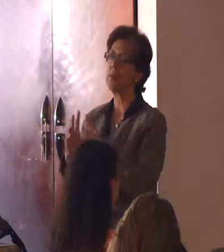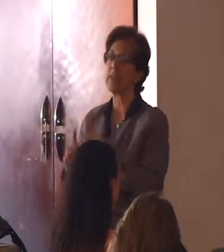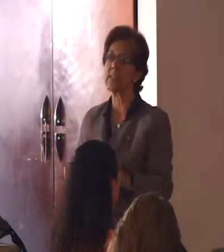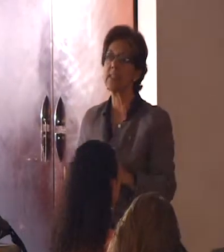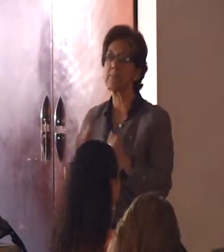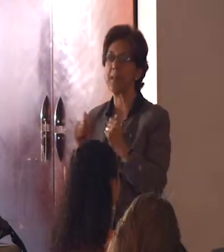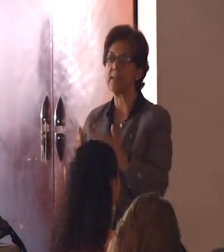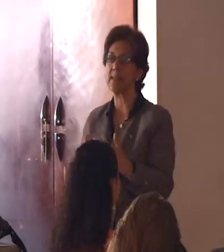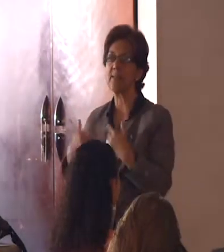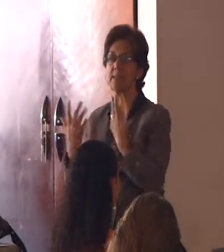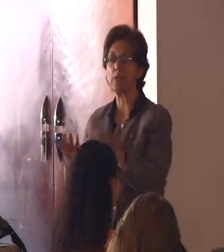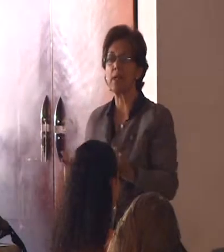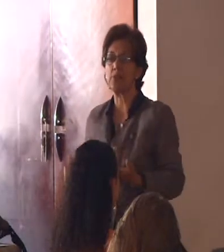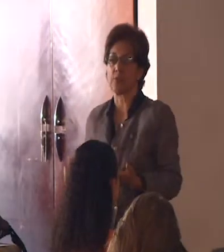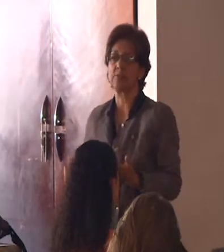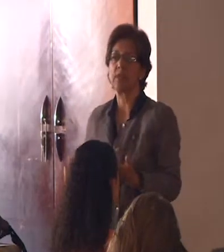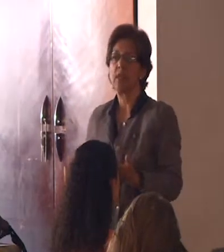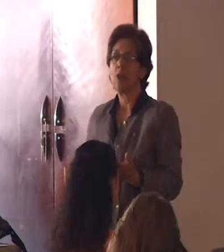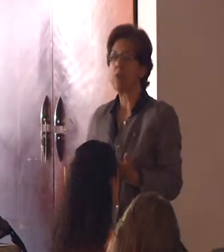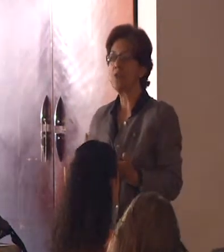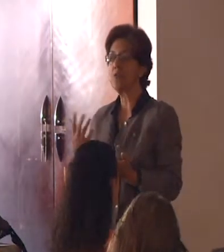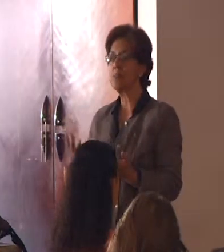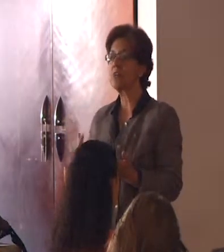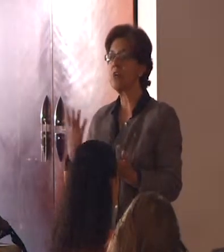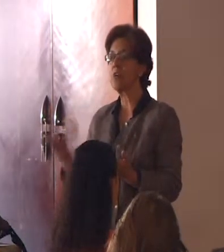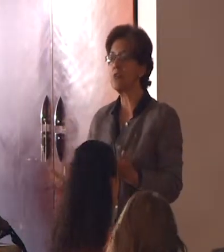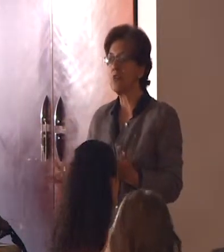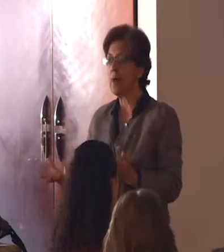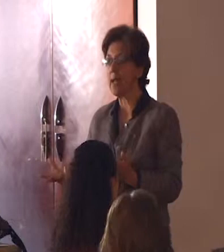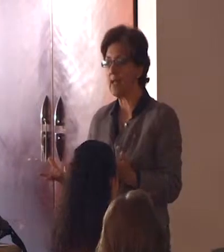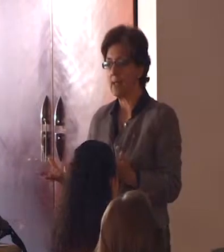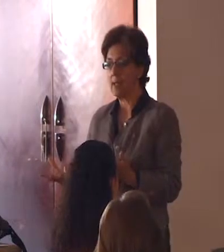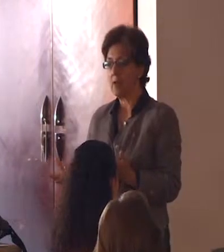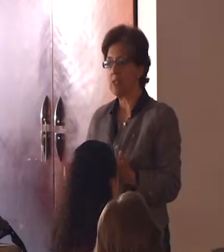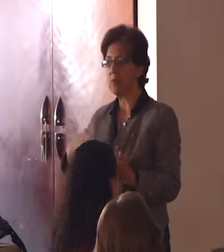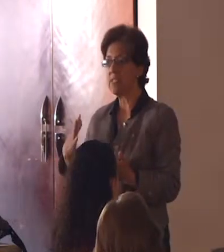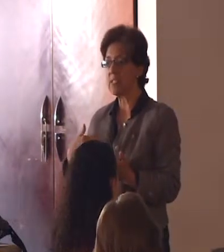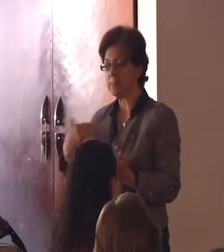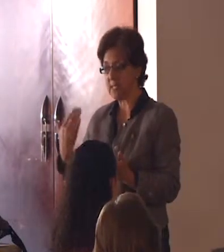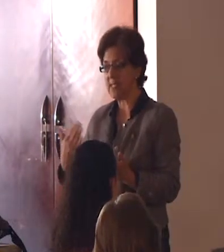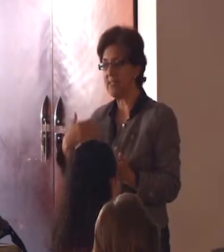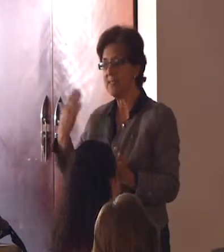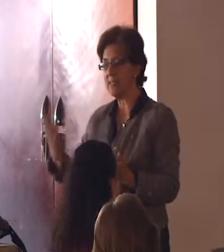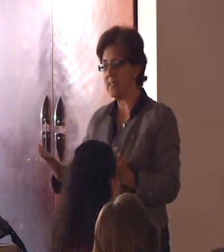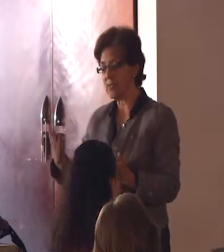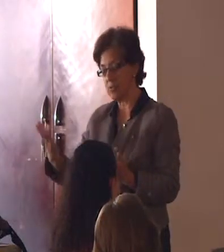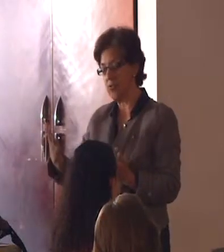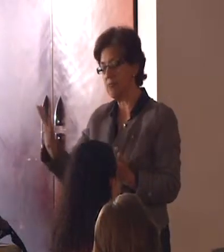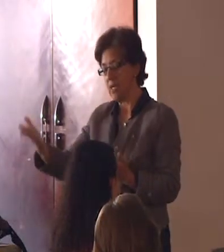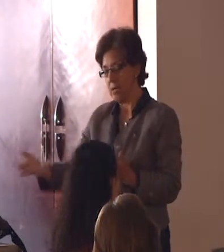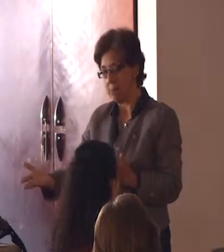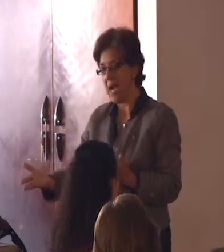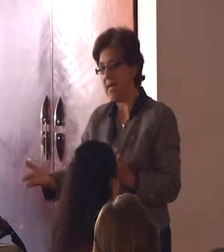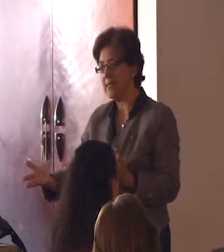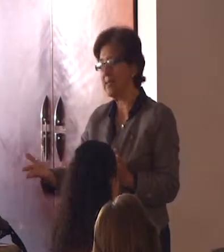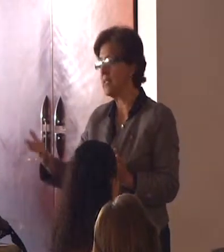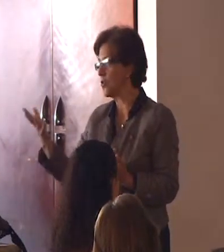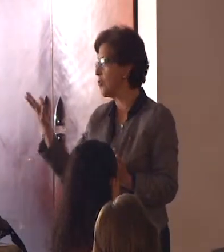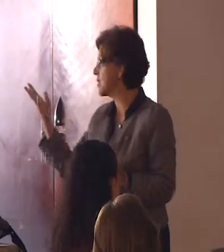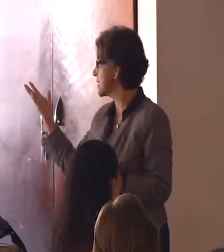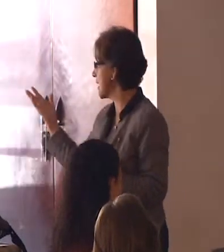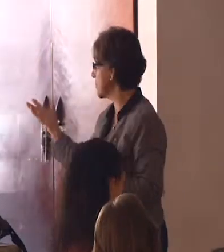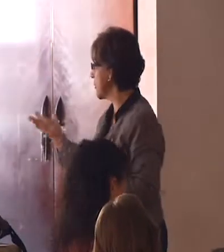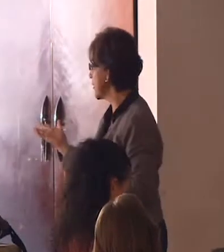que tiene el subir las expectativas sobre el otro. Cuando yo pienso que el otro no hay, cuando mis expectativas